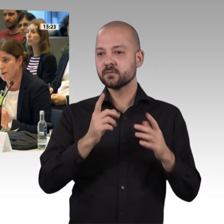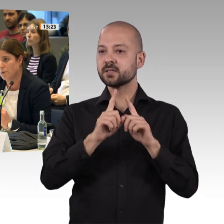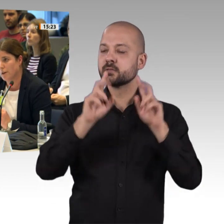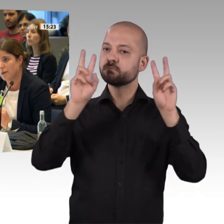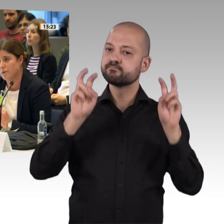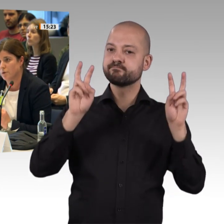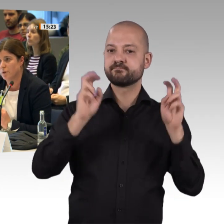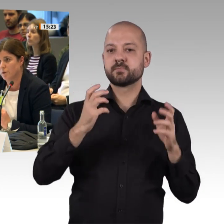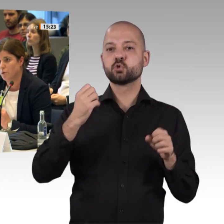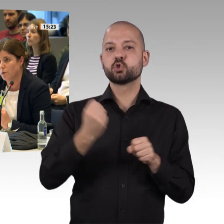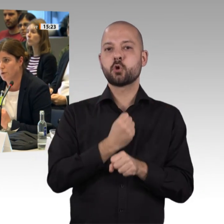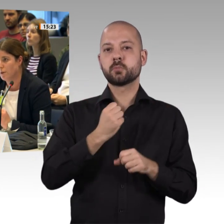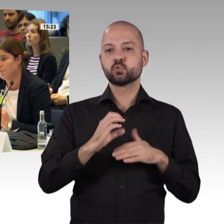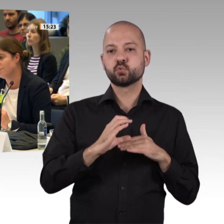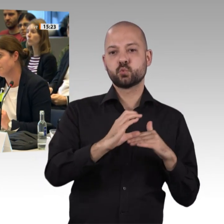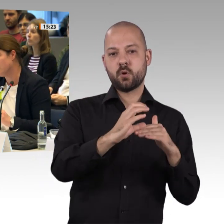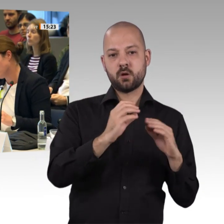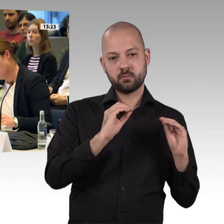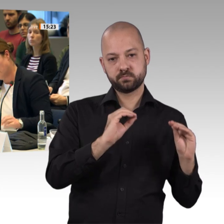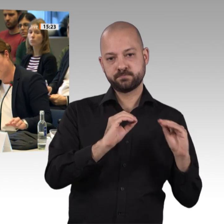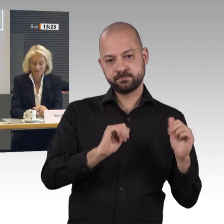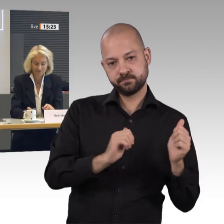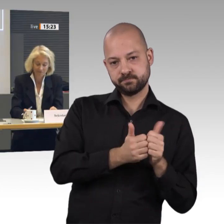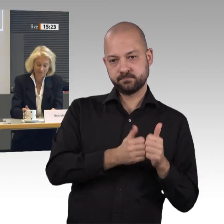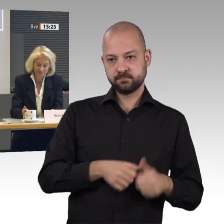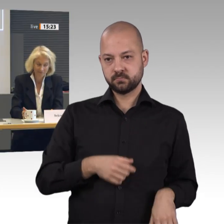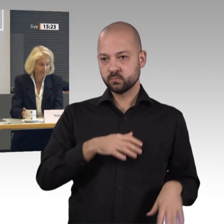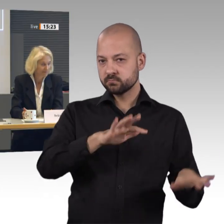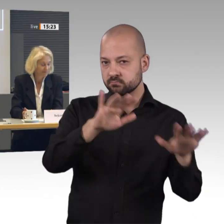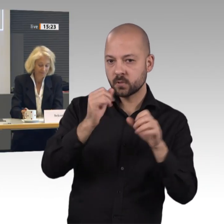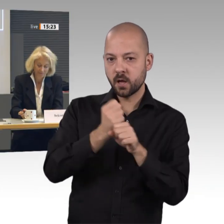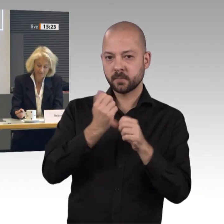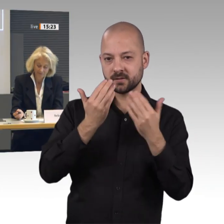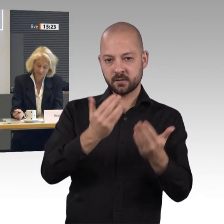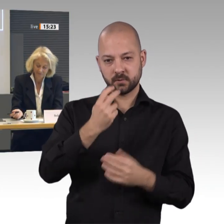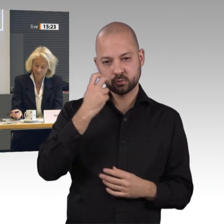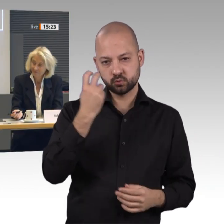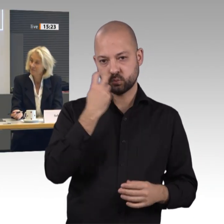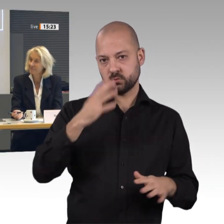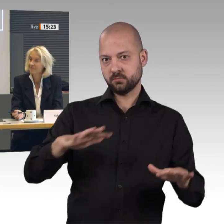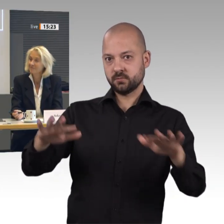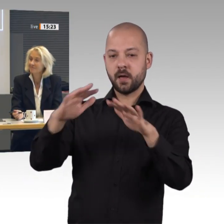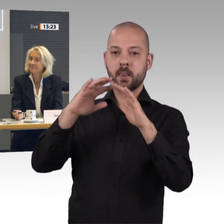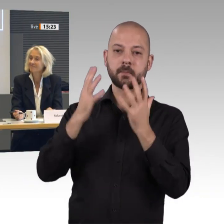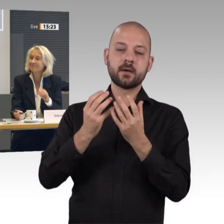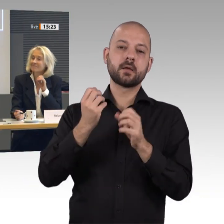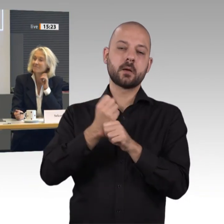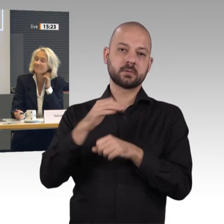noch stärker zu realisieren und in den Fokus zu nehmen. Dankeschön, Frau Völker. Und jetzt kommt wieder der Kollege Oellers.